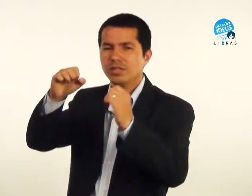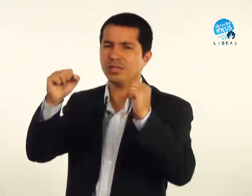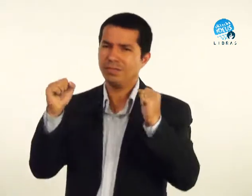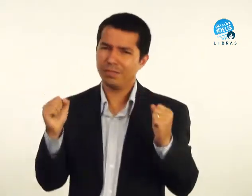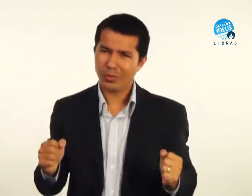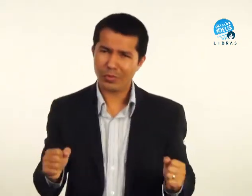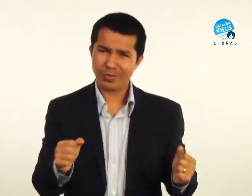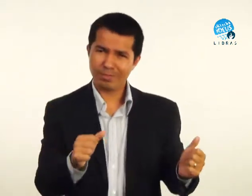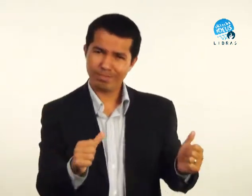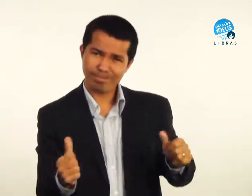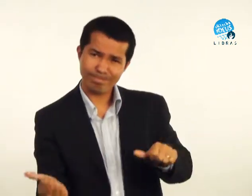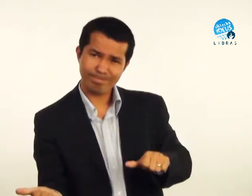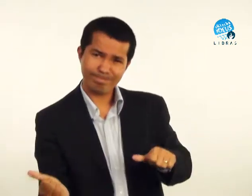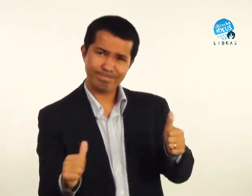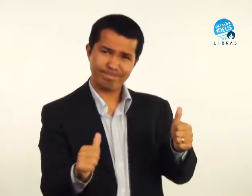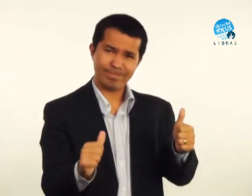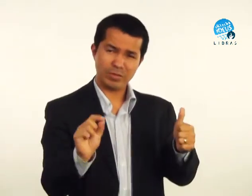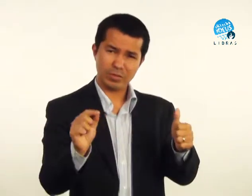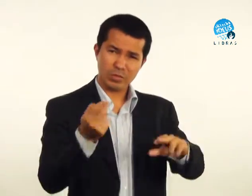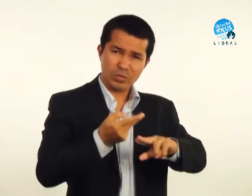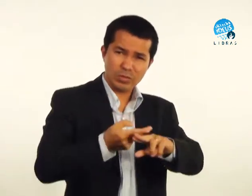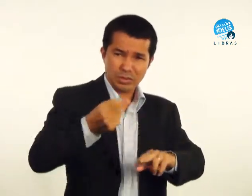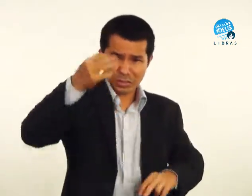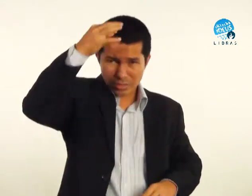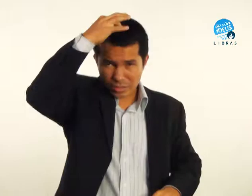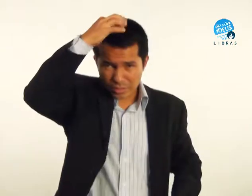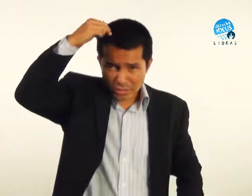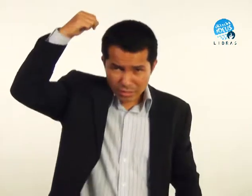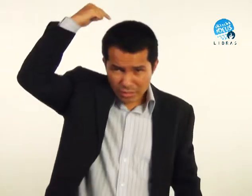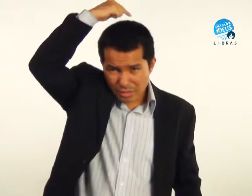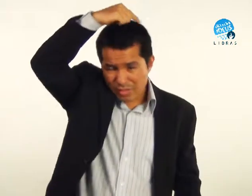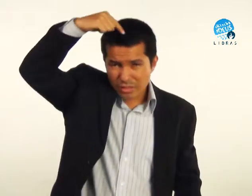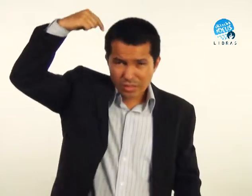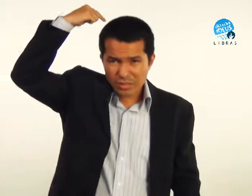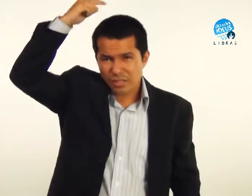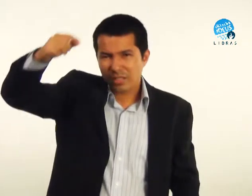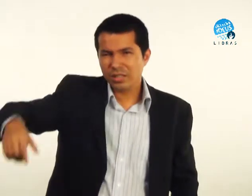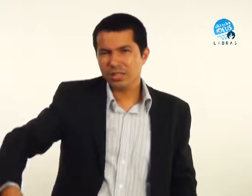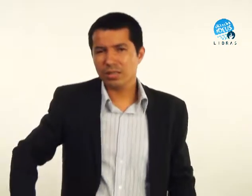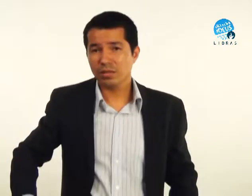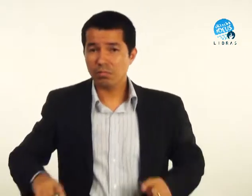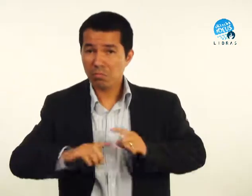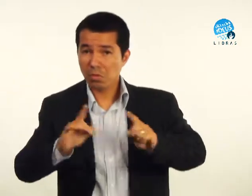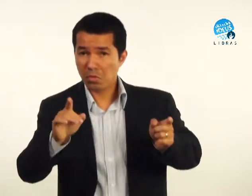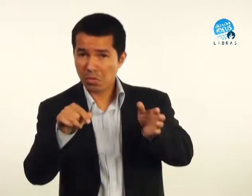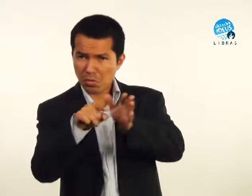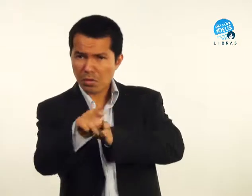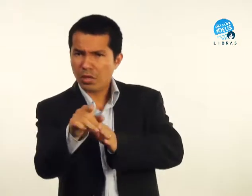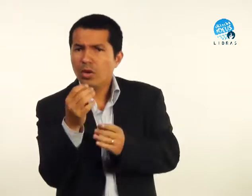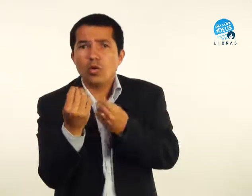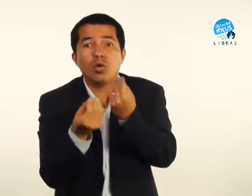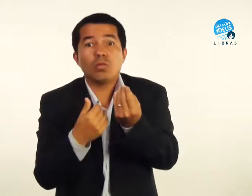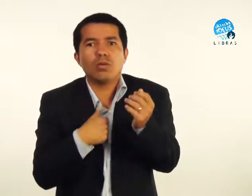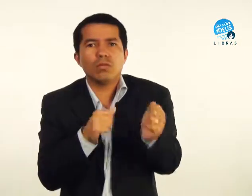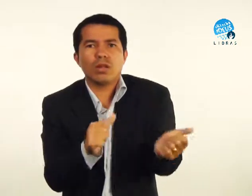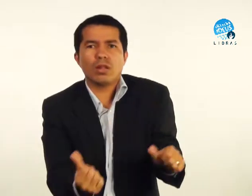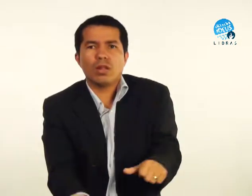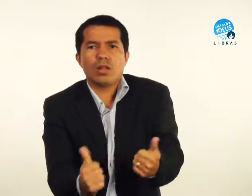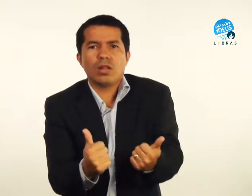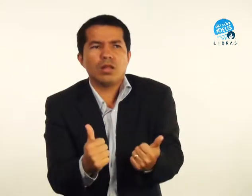Jesus é o único capaz de batizar com o Espírito Santo. E a pergunta é: